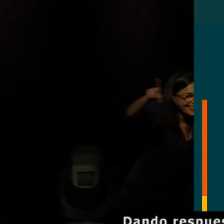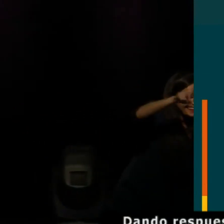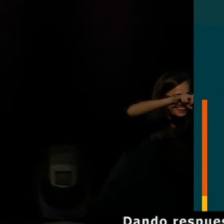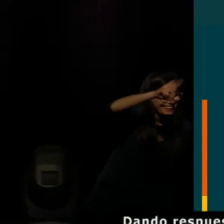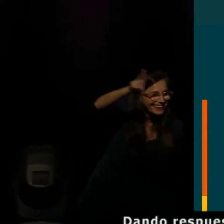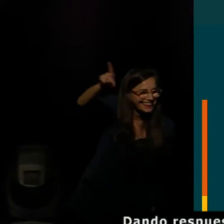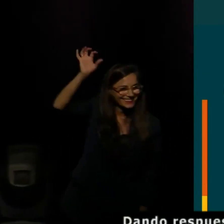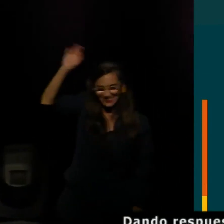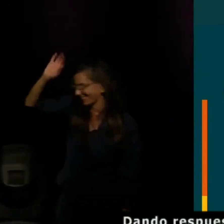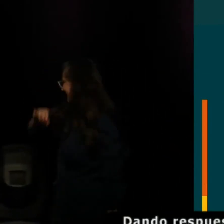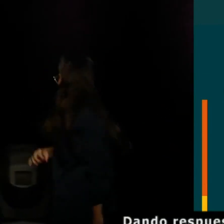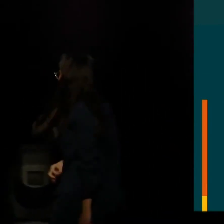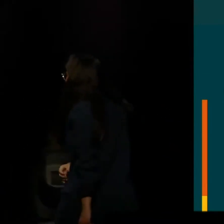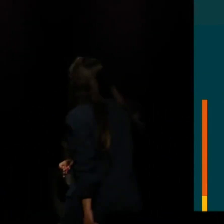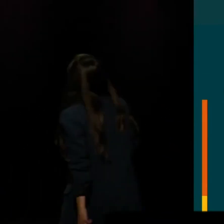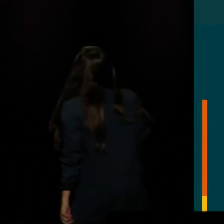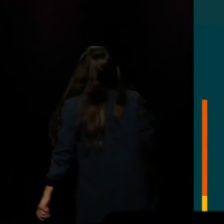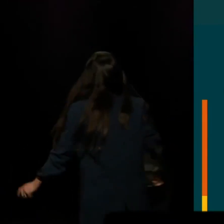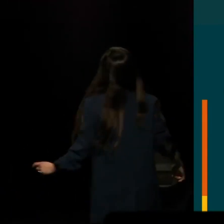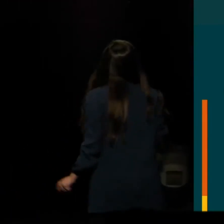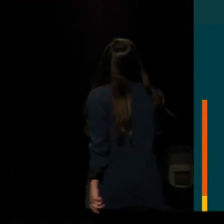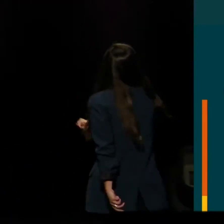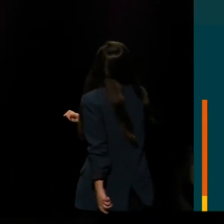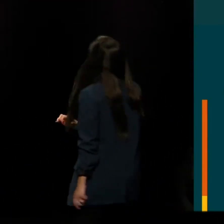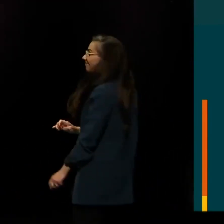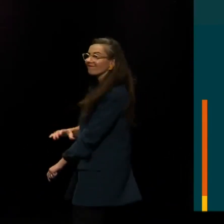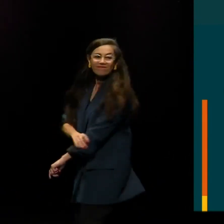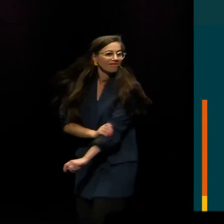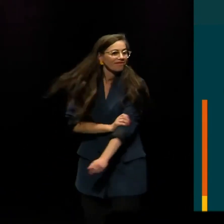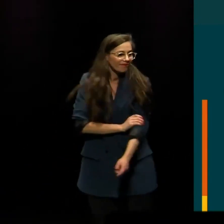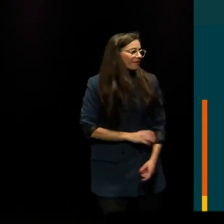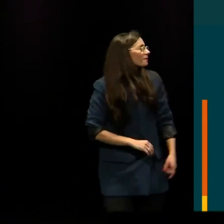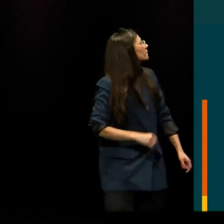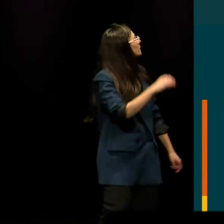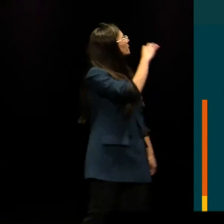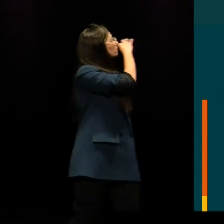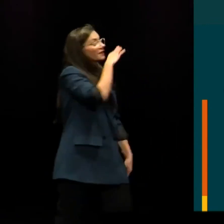Bueno, me veis bien, ¿verdad? Vamos bien, ¿no?